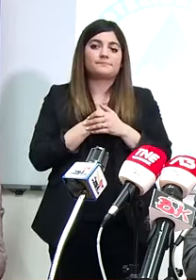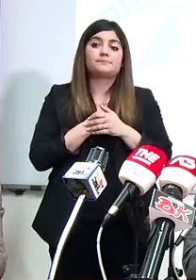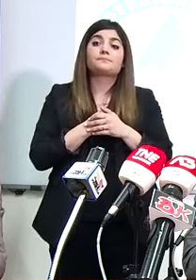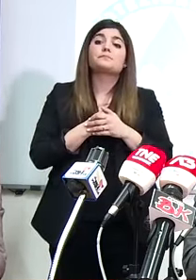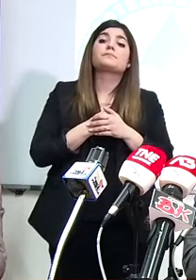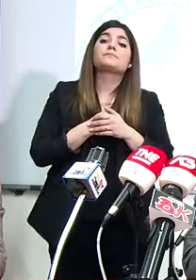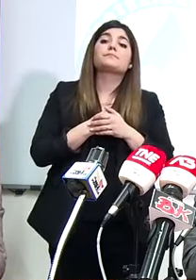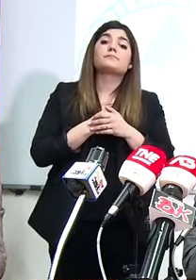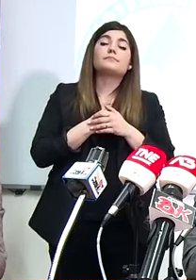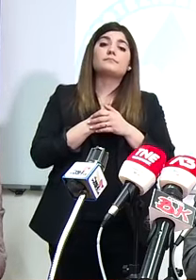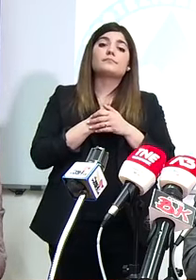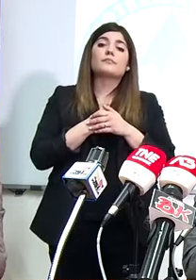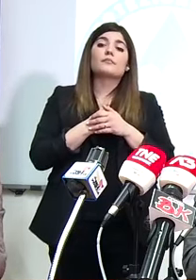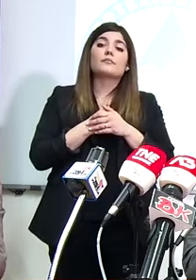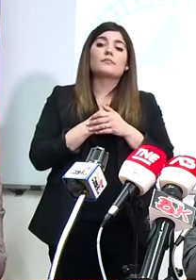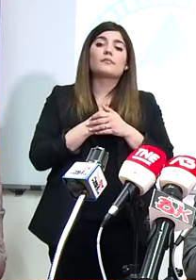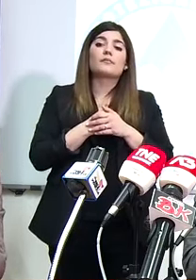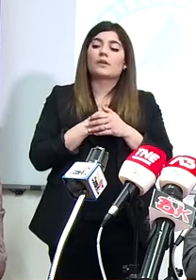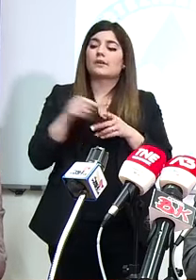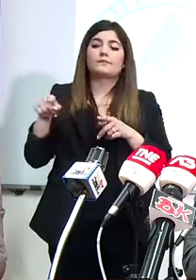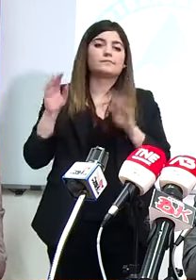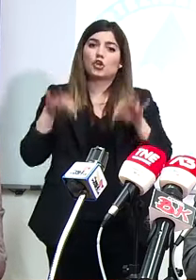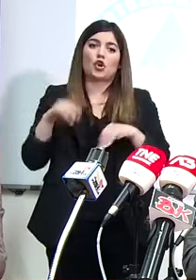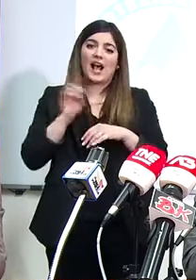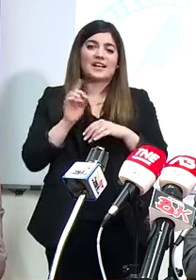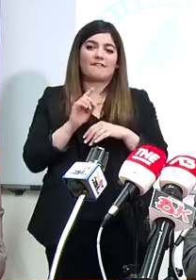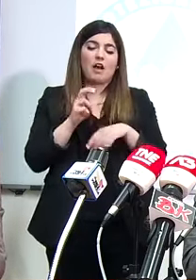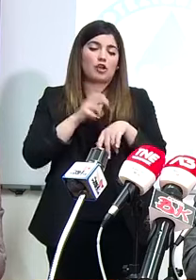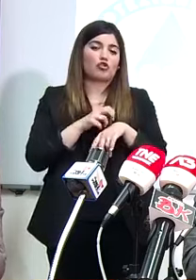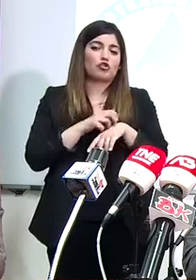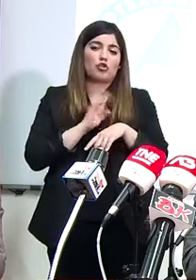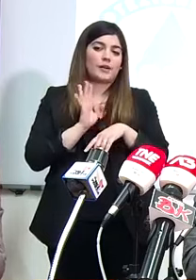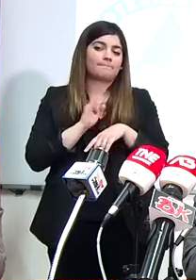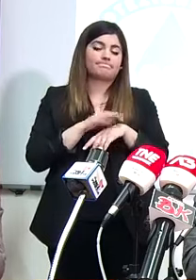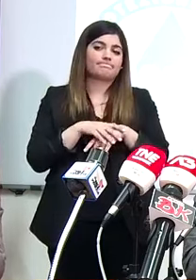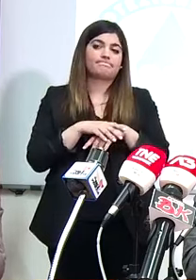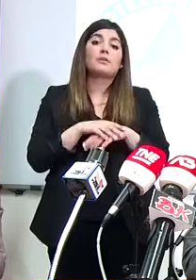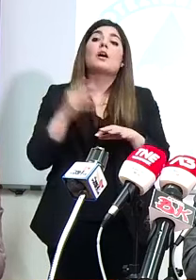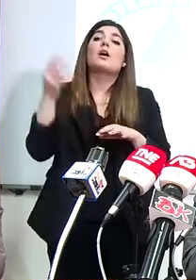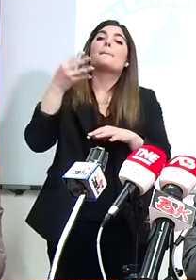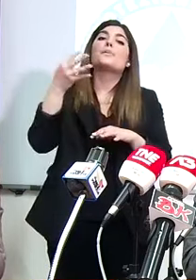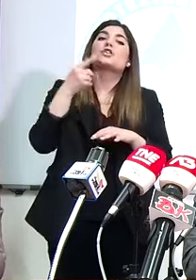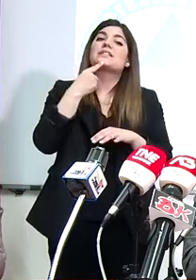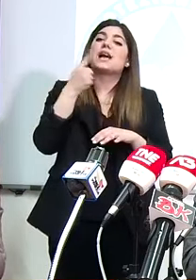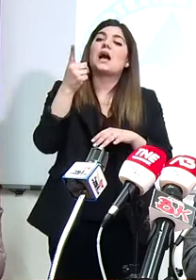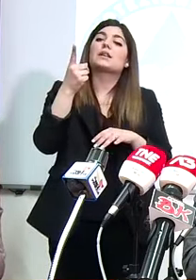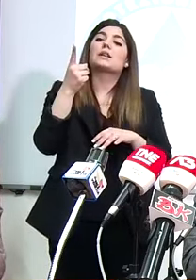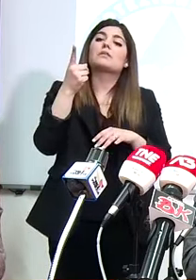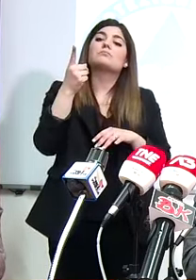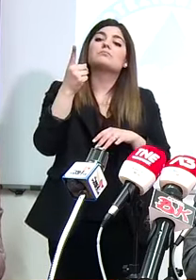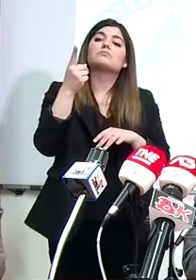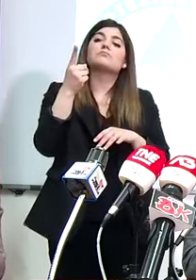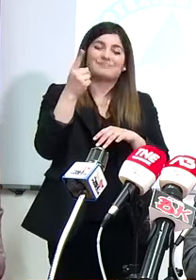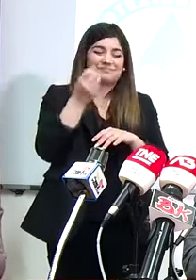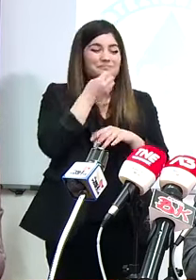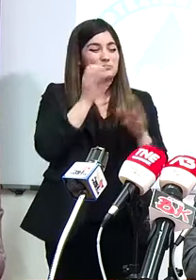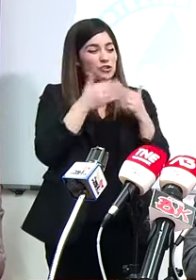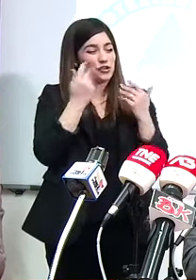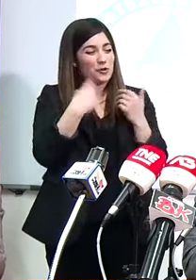dottor floor si fa in tempo non ce la farà bene mostra regia e chiudiamo grandi buongiorno presidente